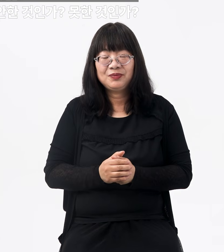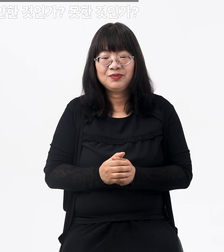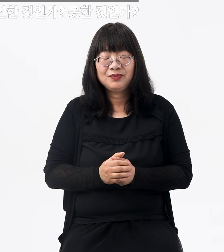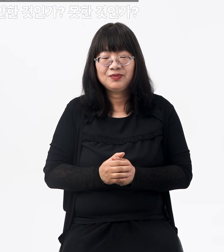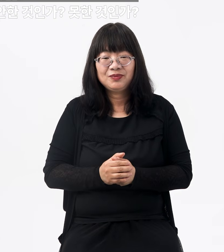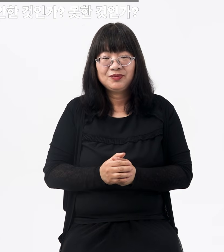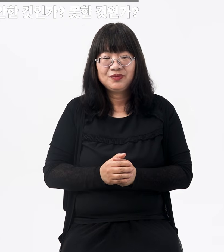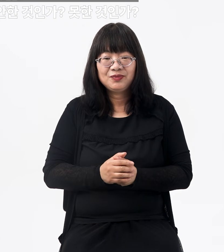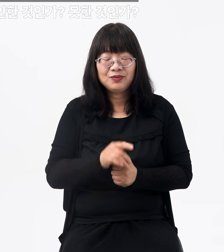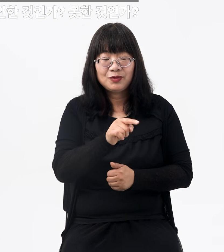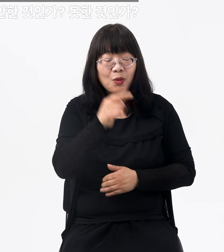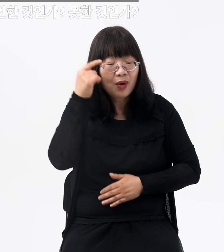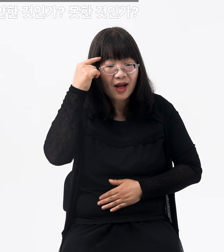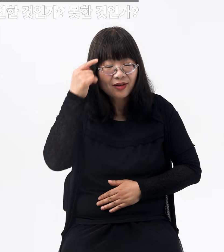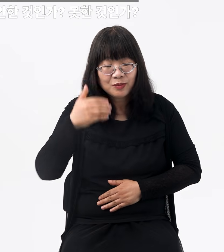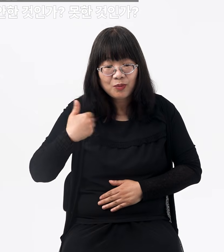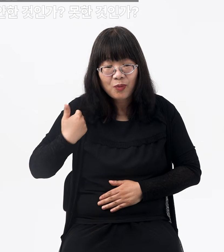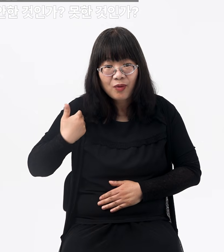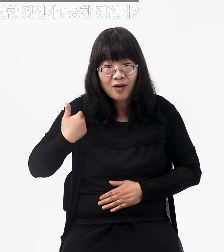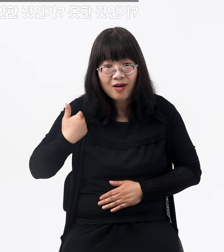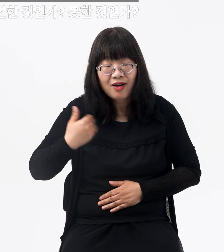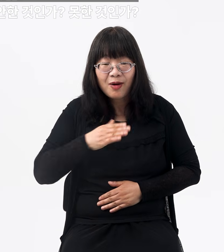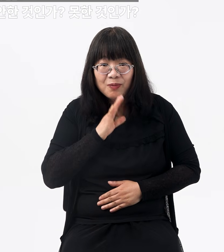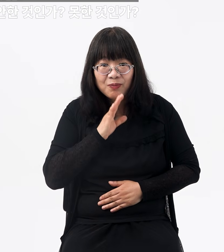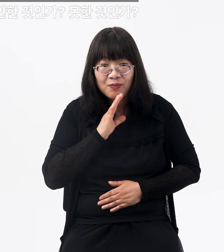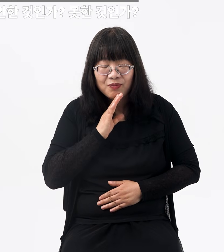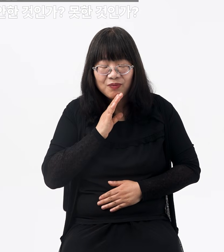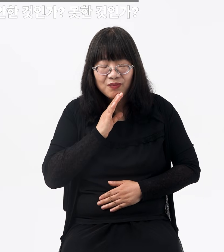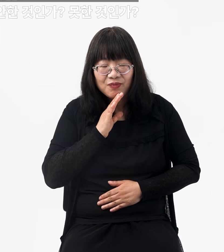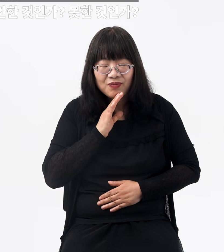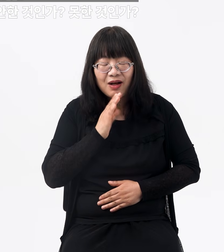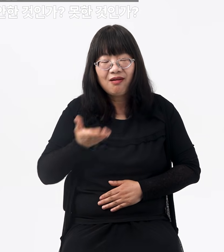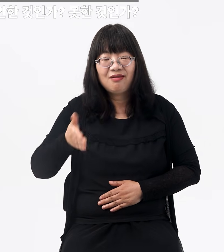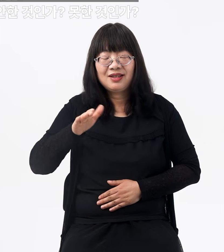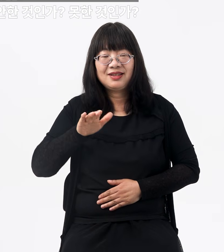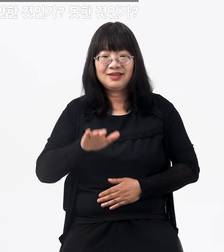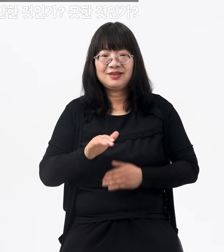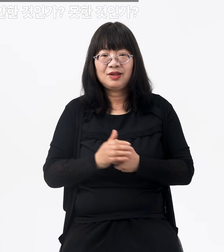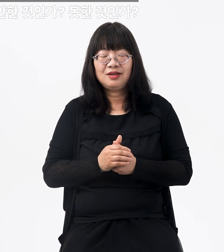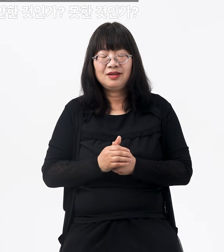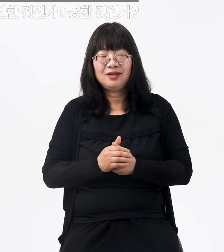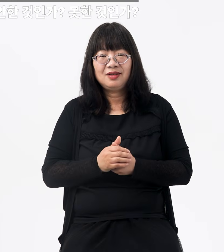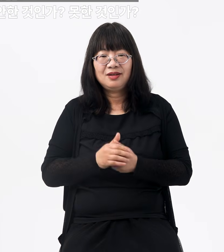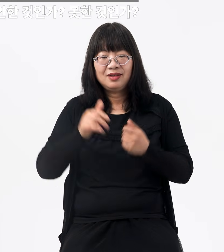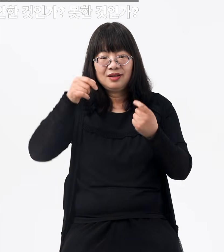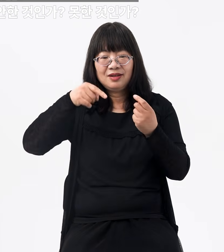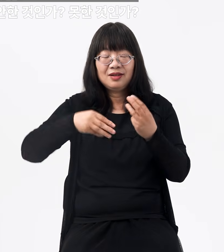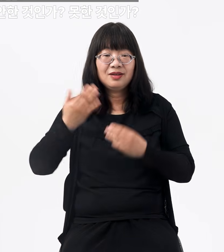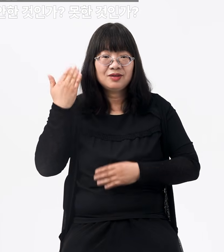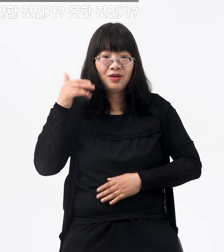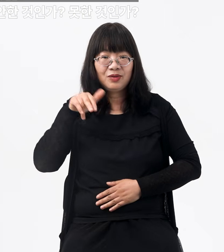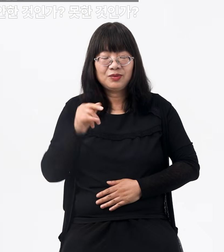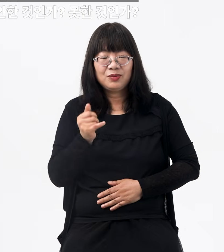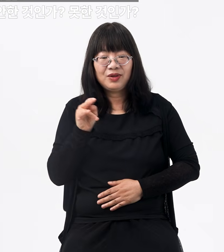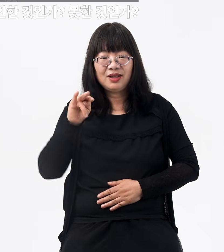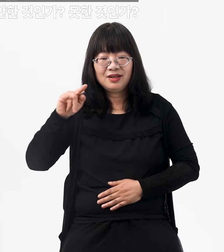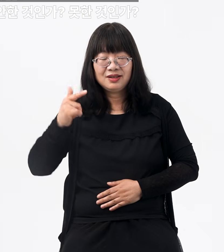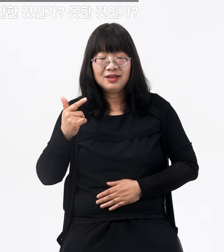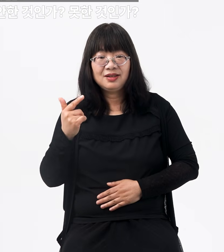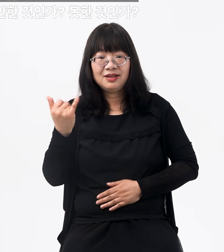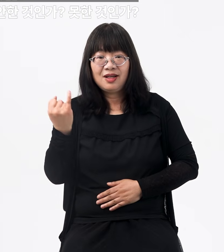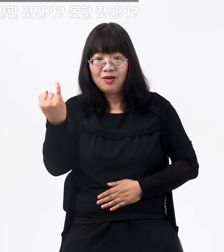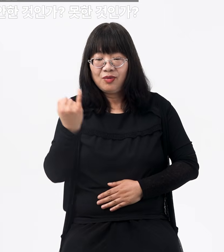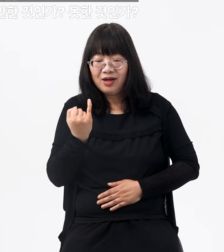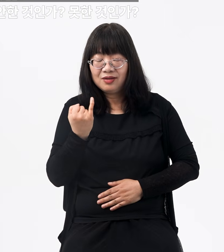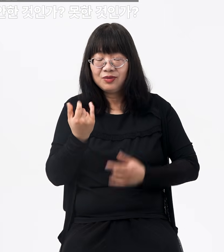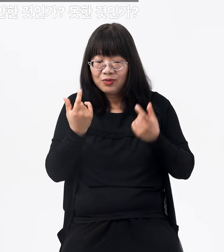이건 너 왜 하는지 몰랐지? 그 지난 몇 주 전 금요일 날 조혜련 씨가 오셔서 똑같은 얘기를